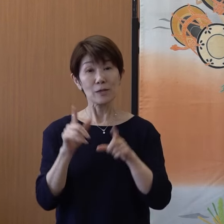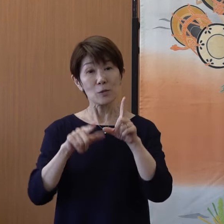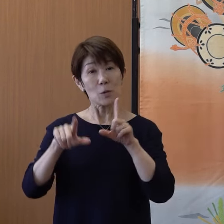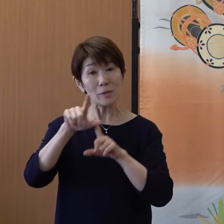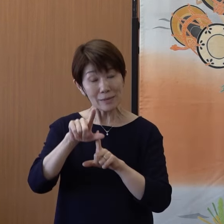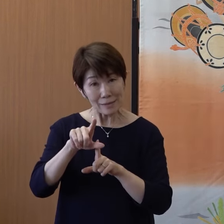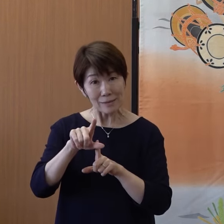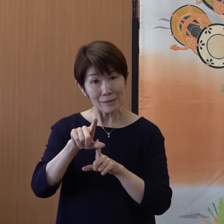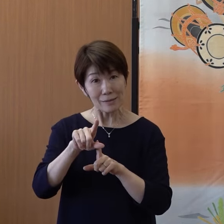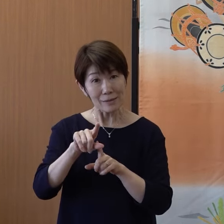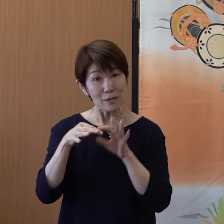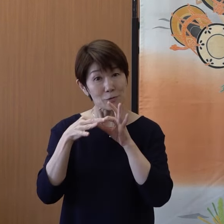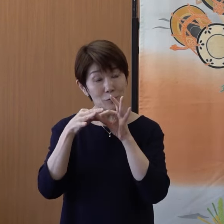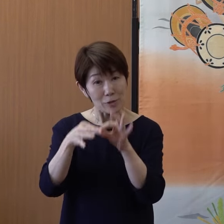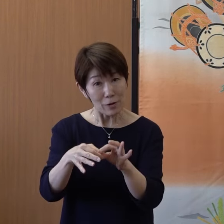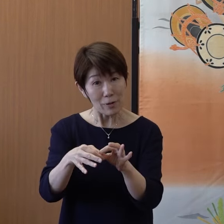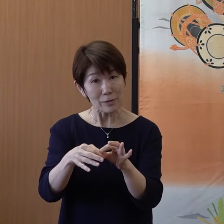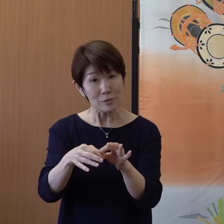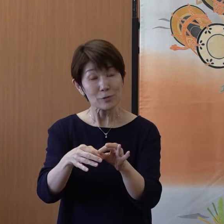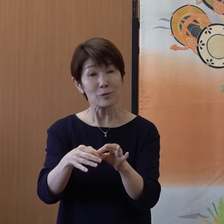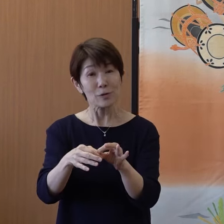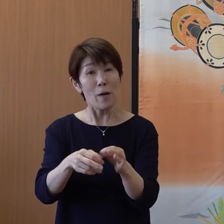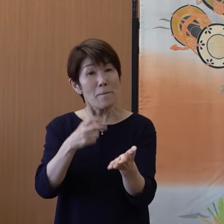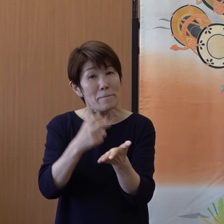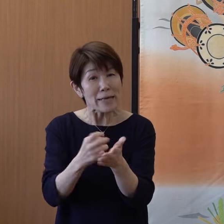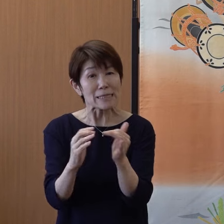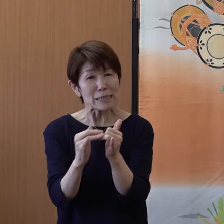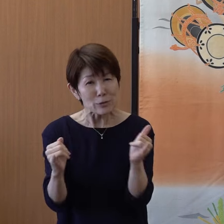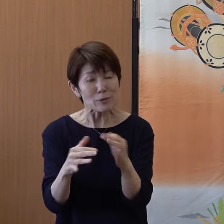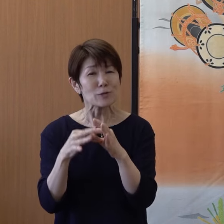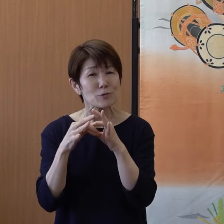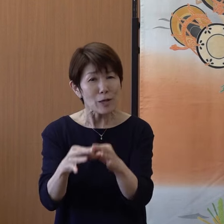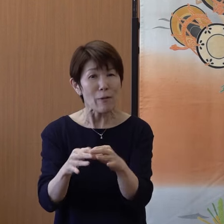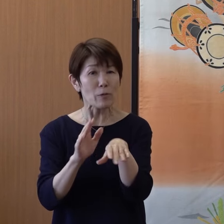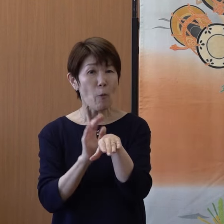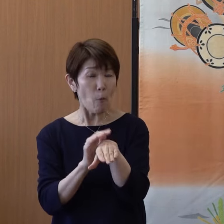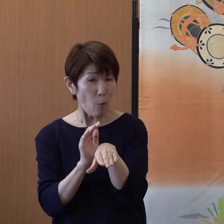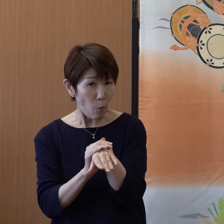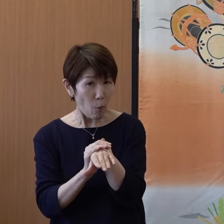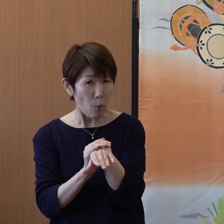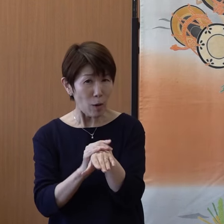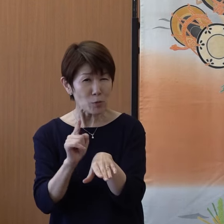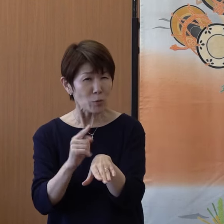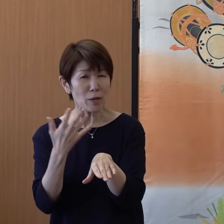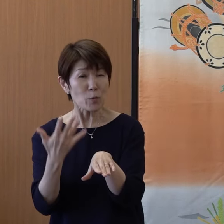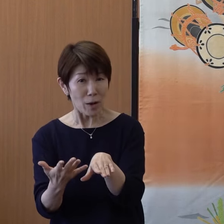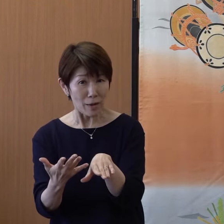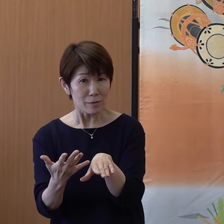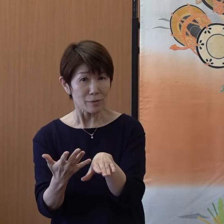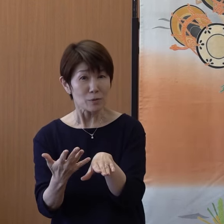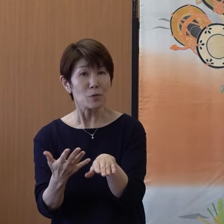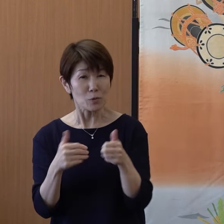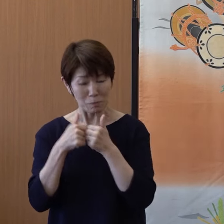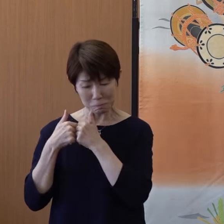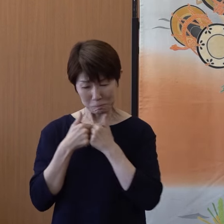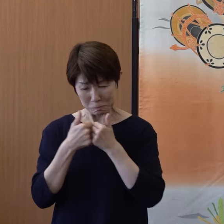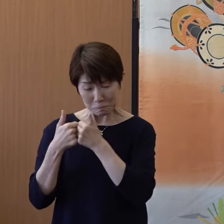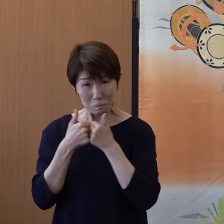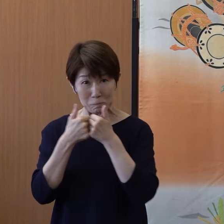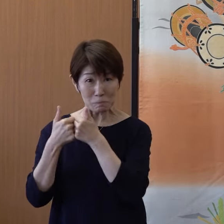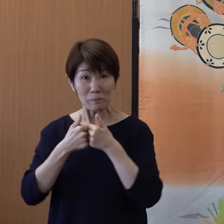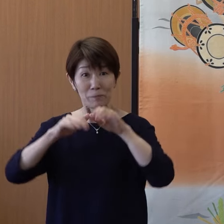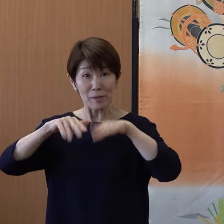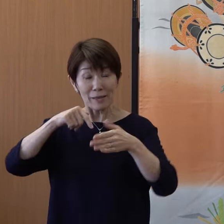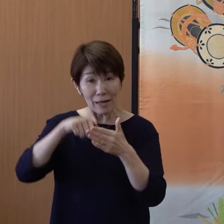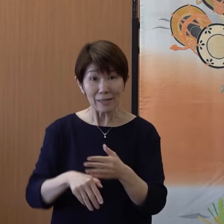すい、伝わるべき人に伝わりやすい広報というのはいかなるものかということを検討した中で、新たな取